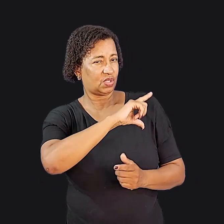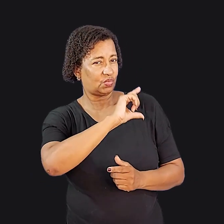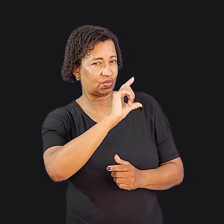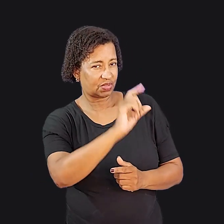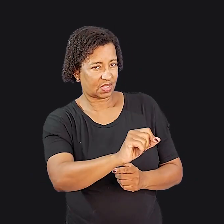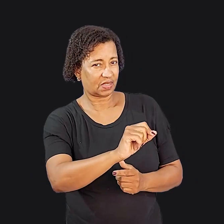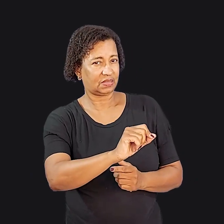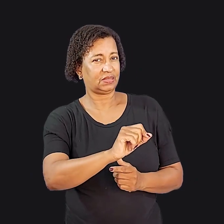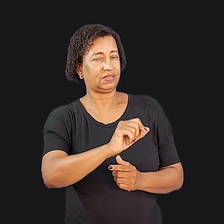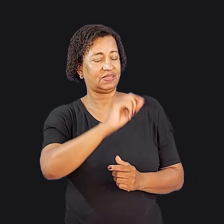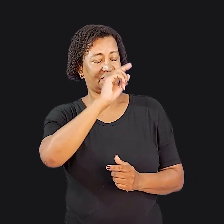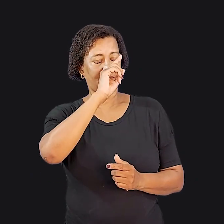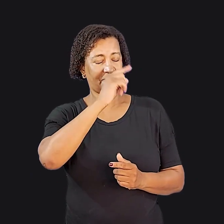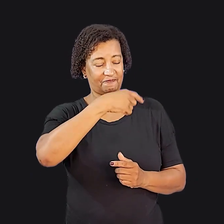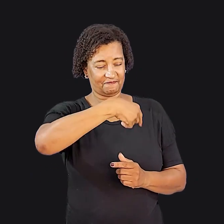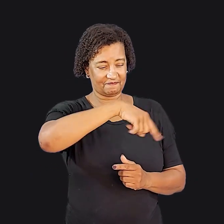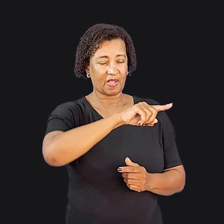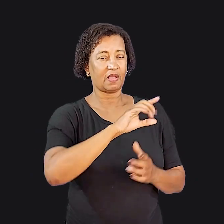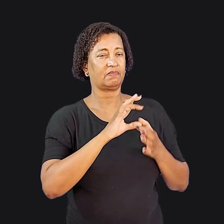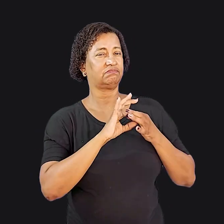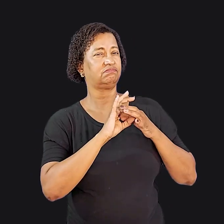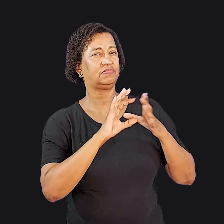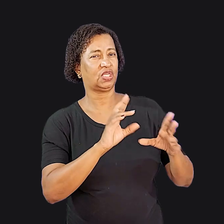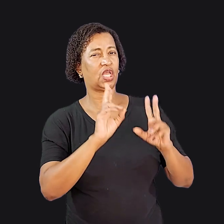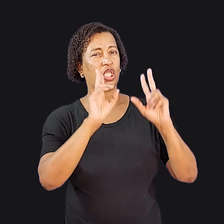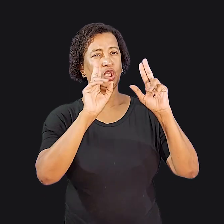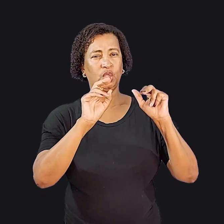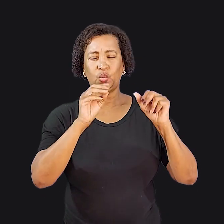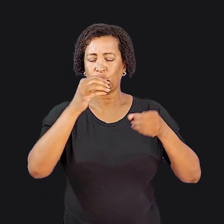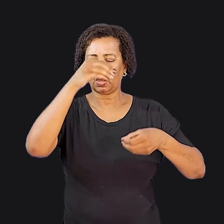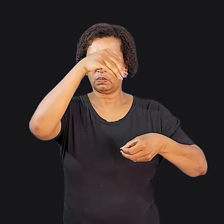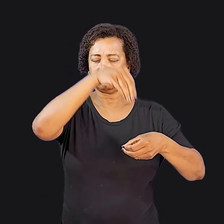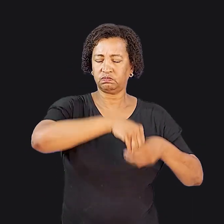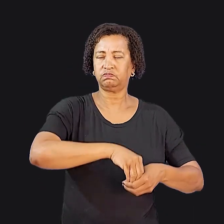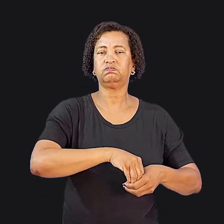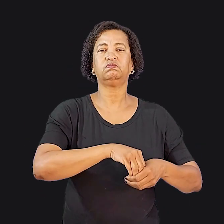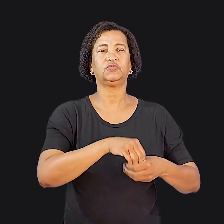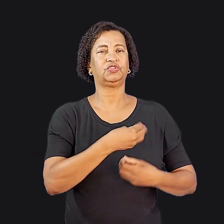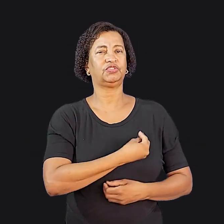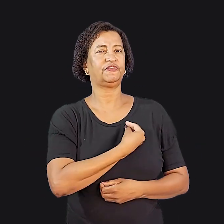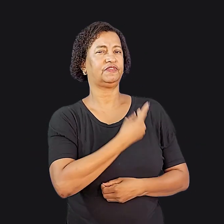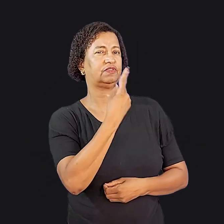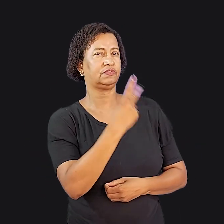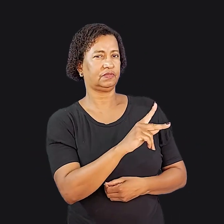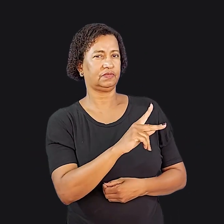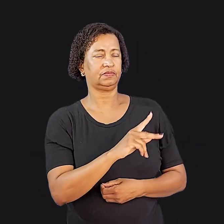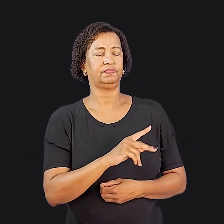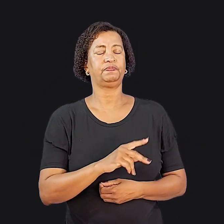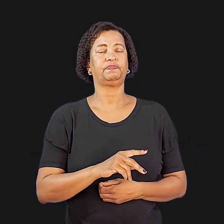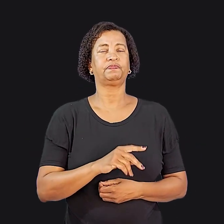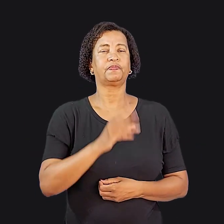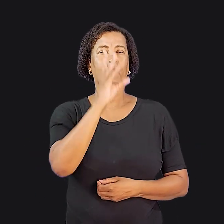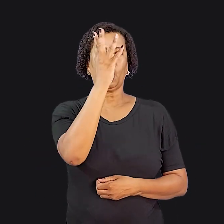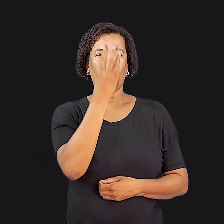mudo e surdo, eu ordeno que o deixe e nunca mais entre nele." O espírito gritou,